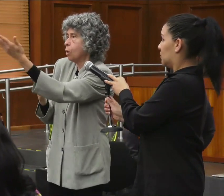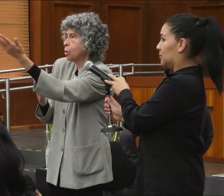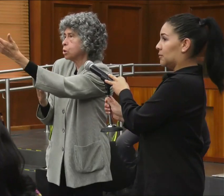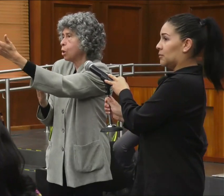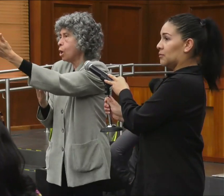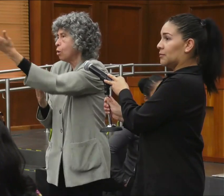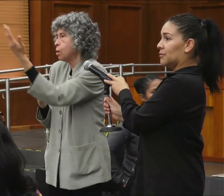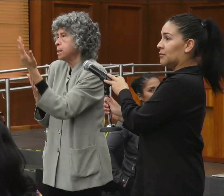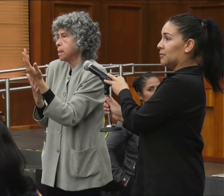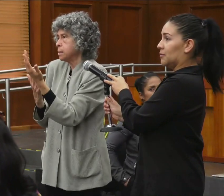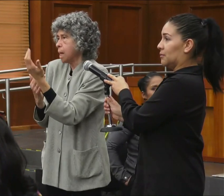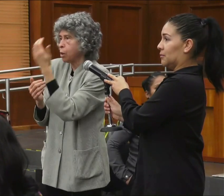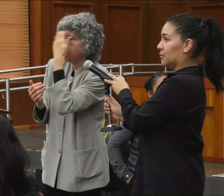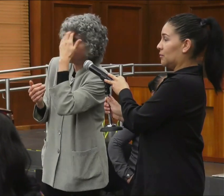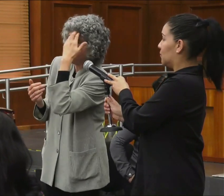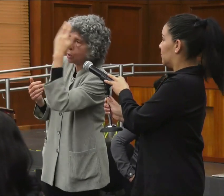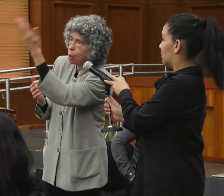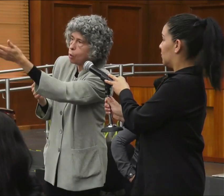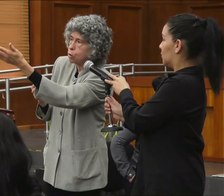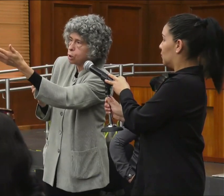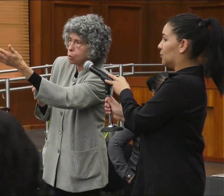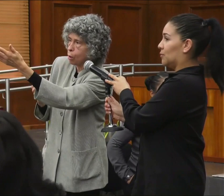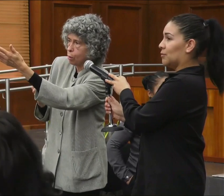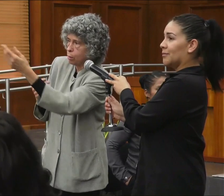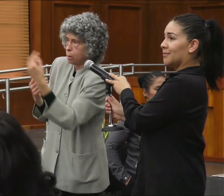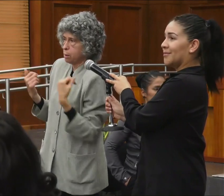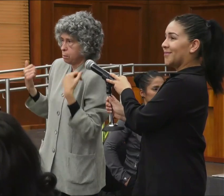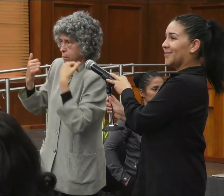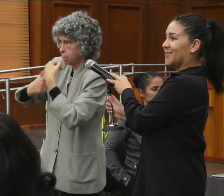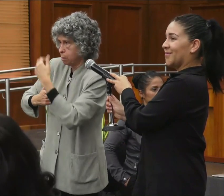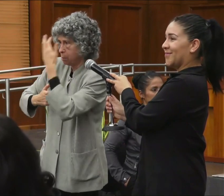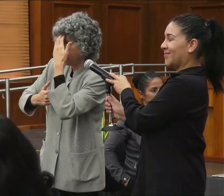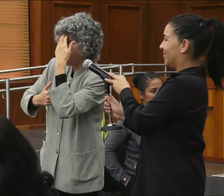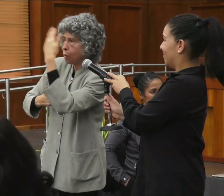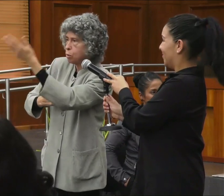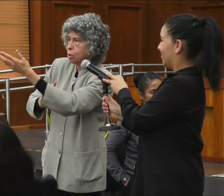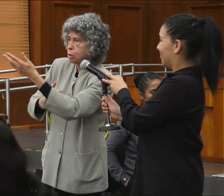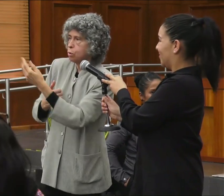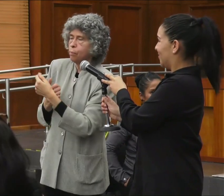No, doctor o licenciado, porque te conozco.